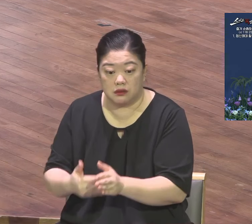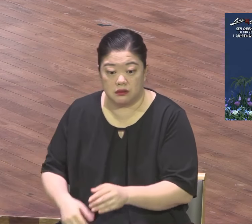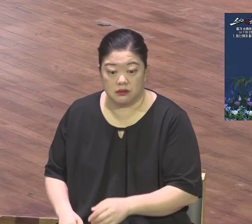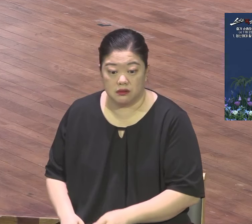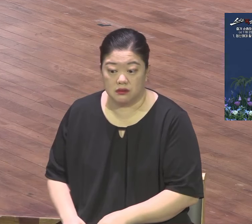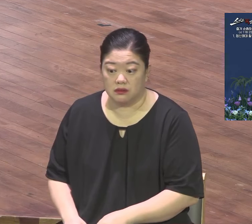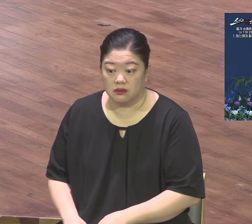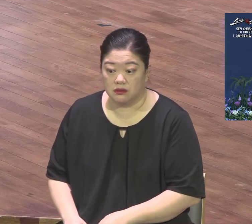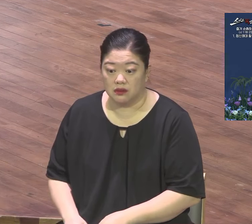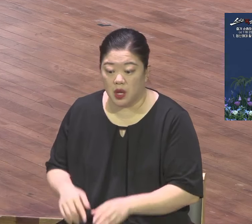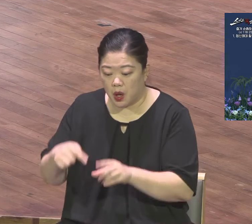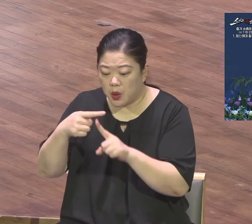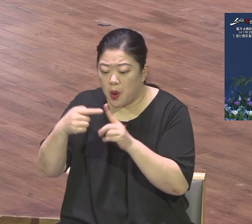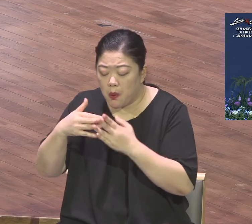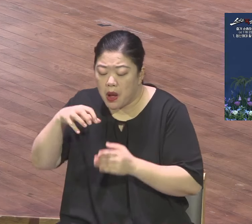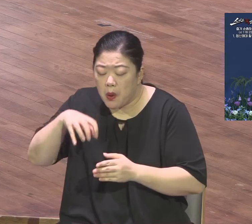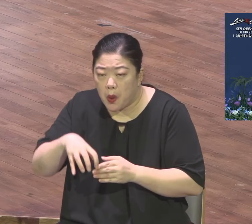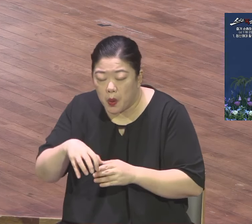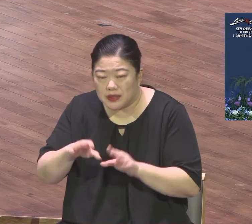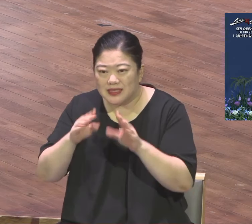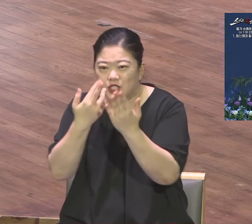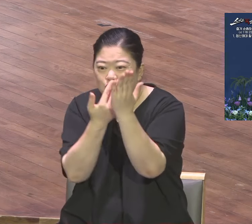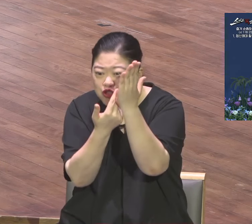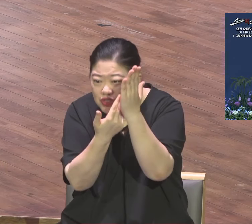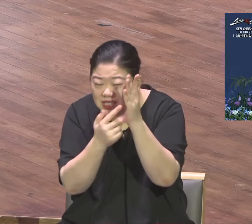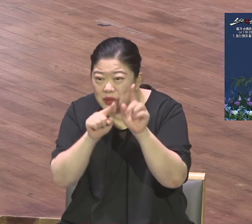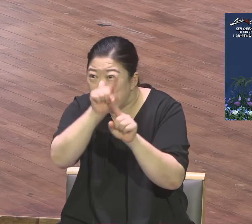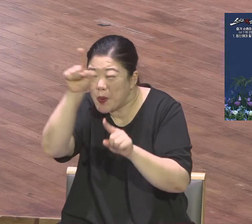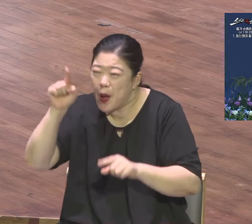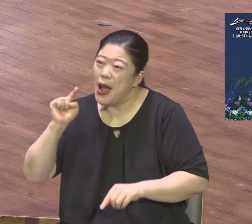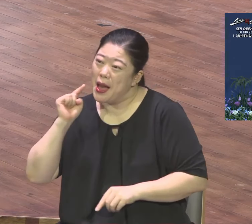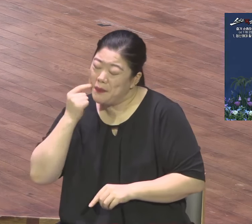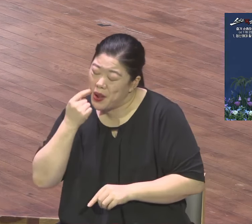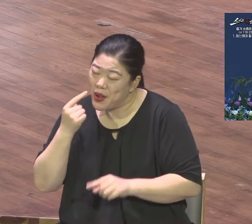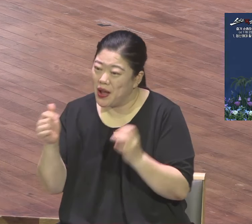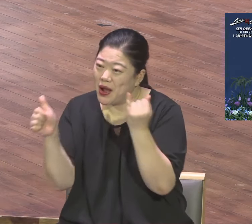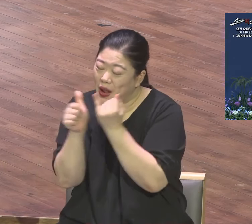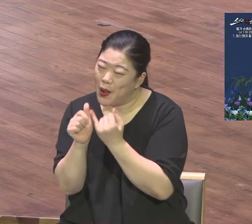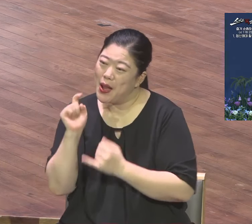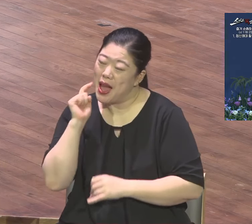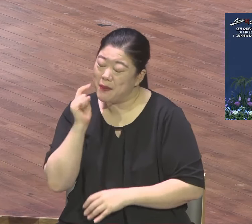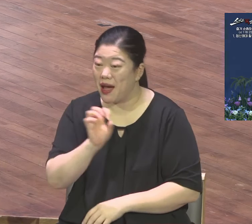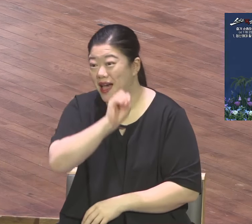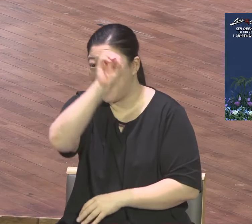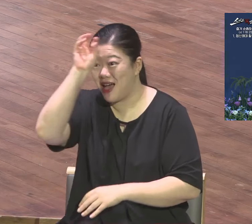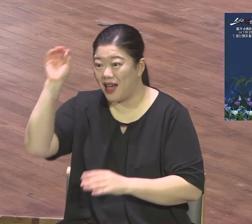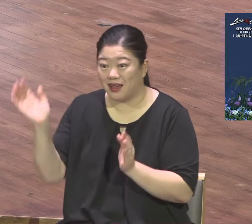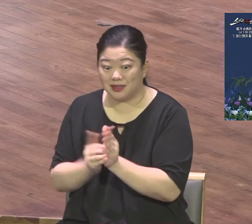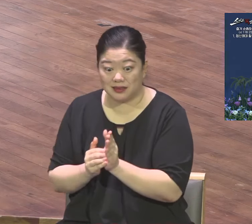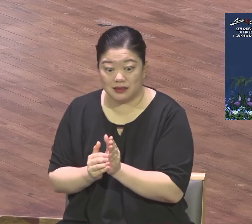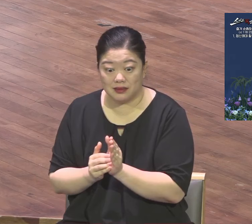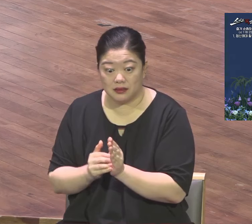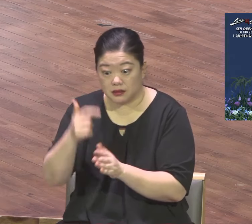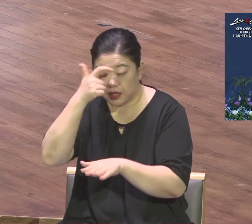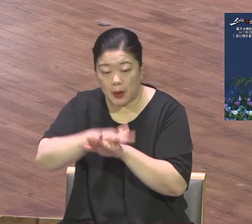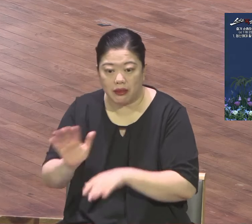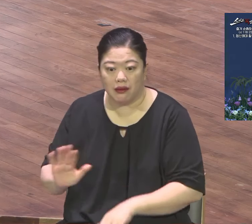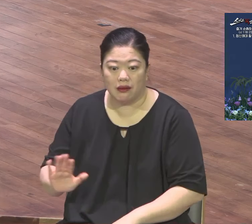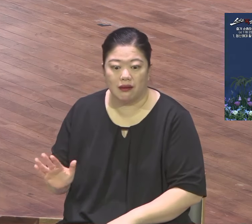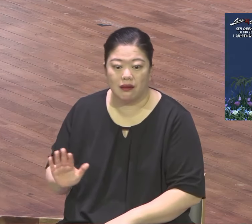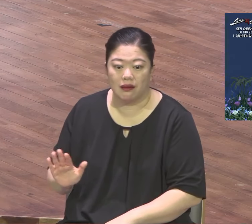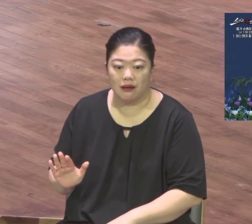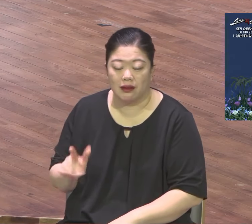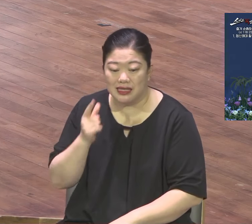문화. 유럽 여행 가면 전부 보는 게 교회밖에 없어요. 베드로 성당, 무슨